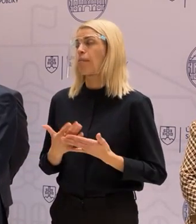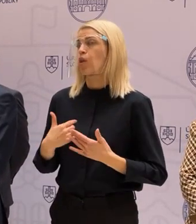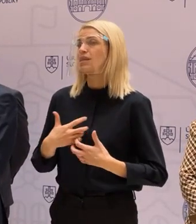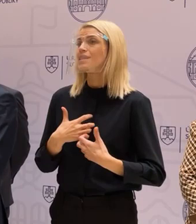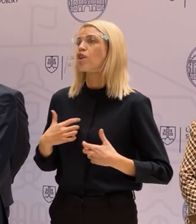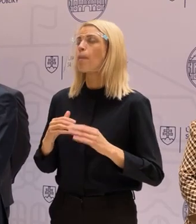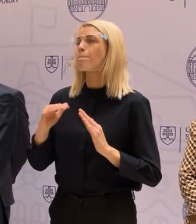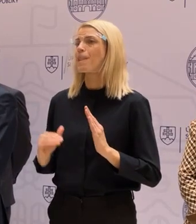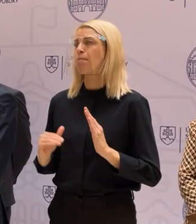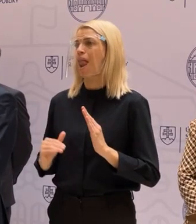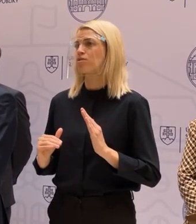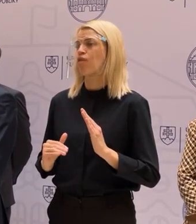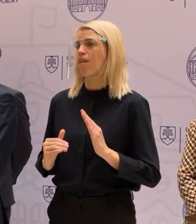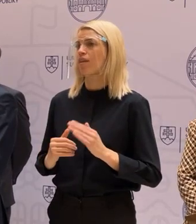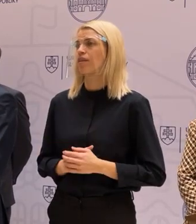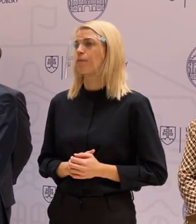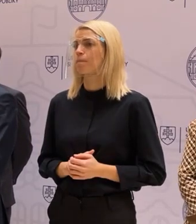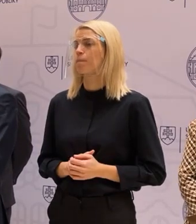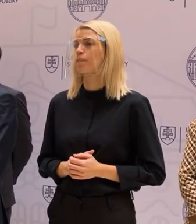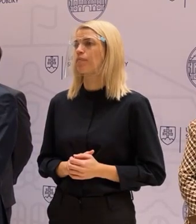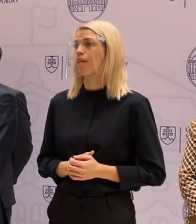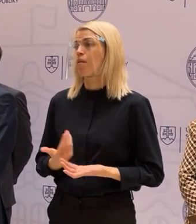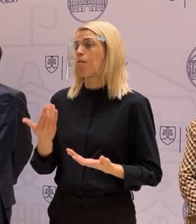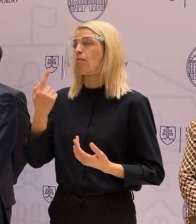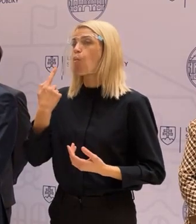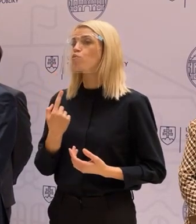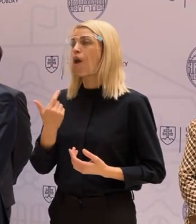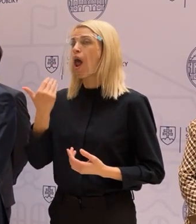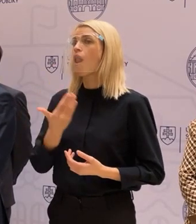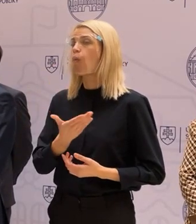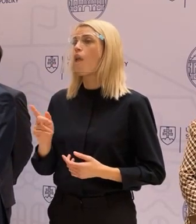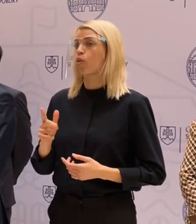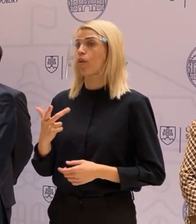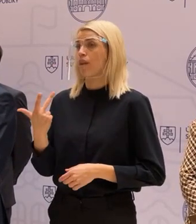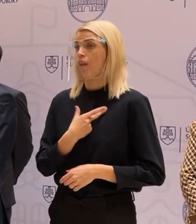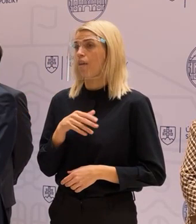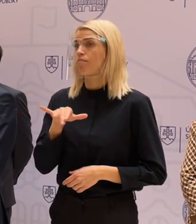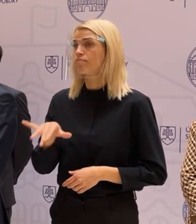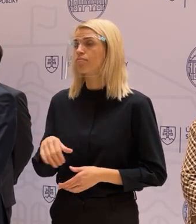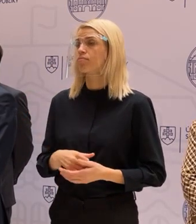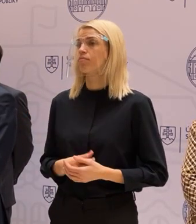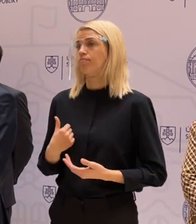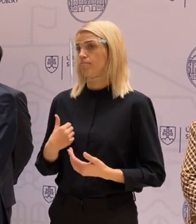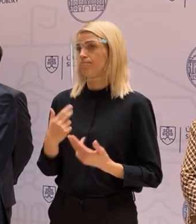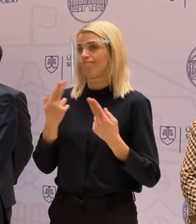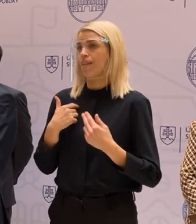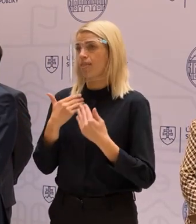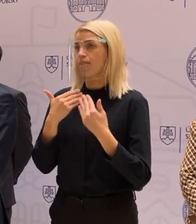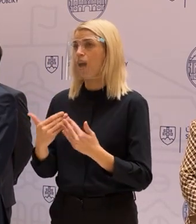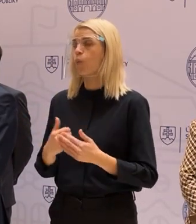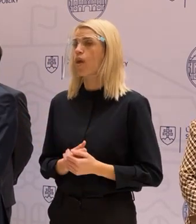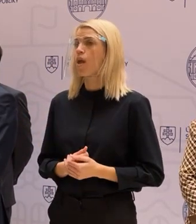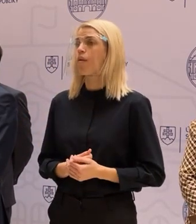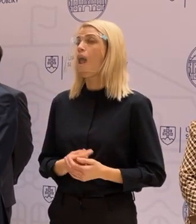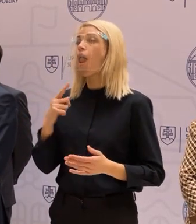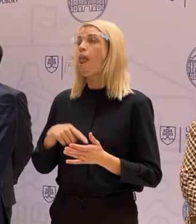jeho dopady minimalizovať. Takže bohužiaľ aj občania, ktorí teda sa zaočkovali a za to im ďakujem, tak pokiaľ